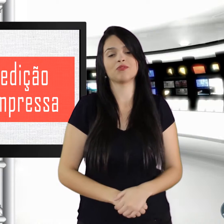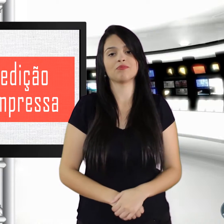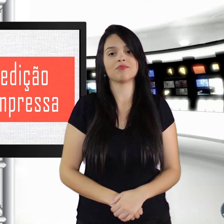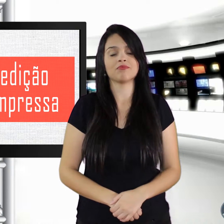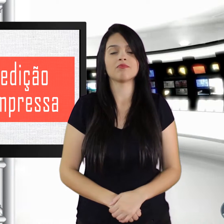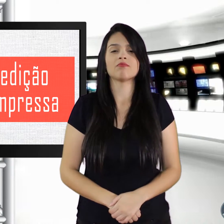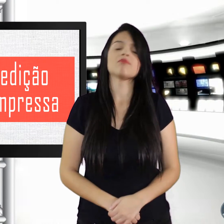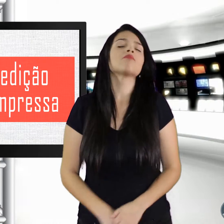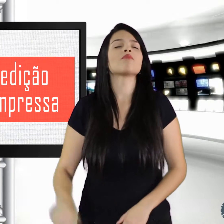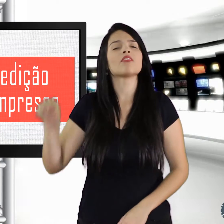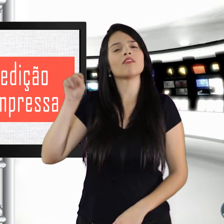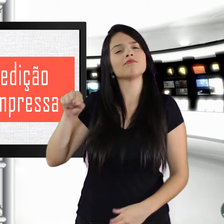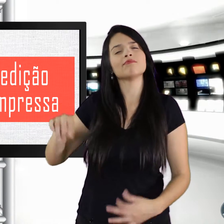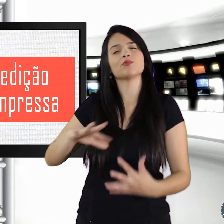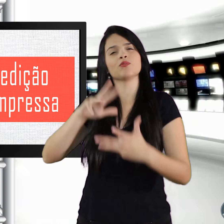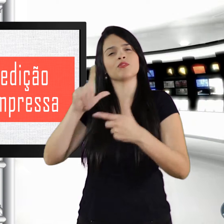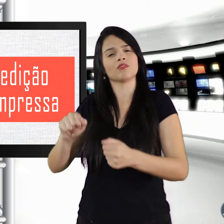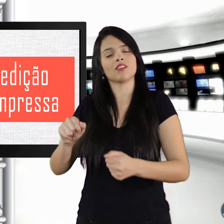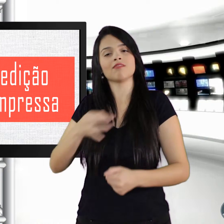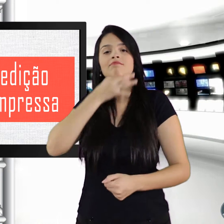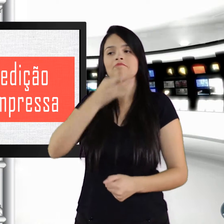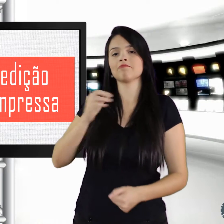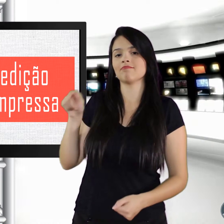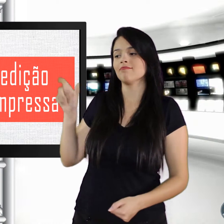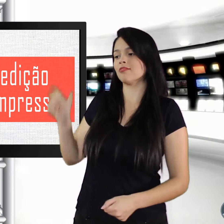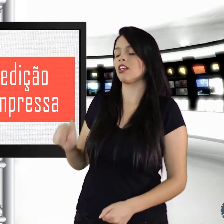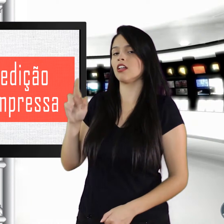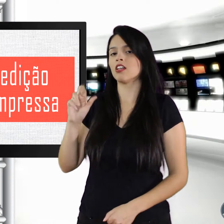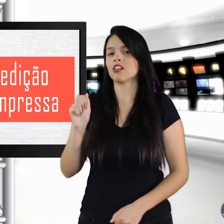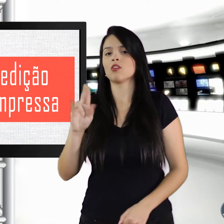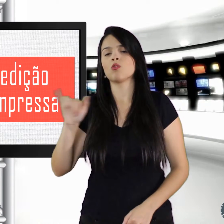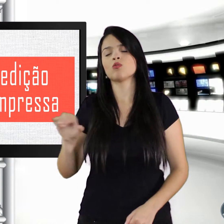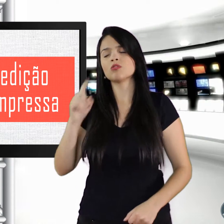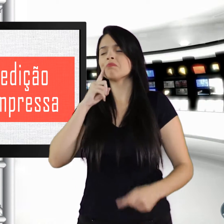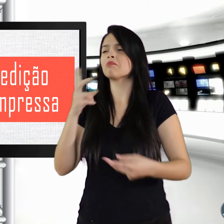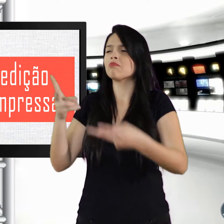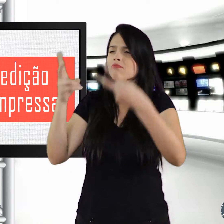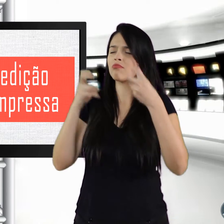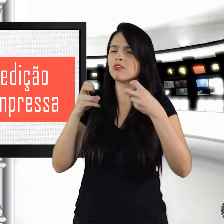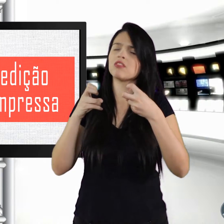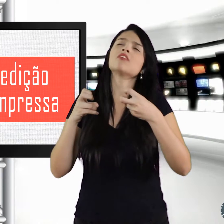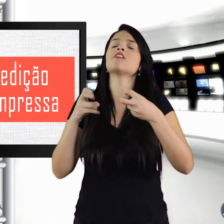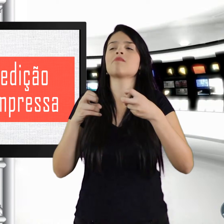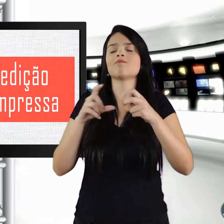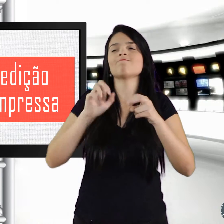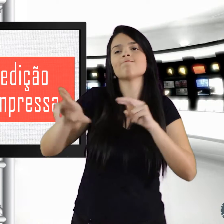Por meio desse elemento, ressalta Araújo, os arquitetos perceberam que as diferenças deveriam ser respeitadas nas